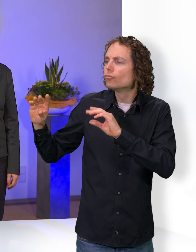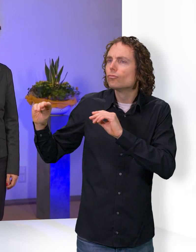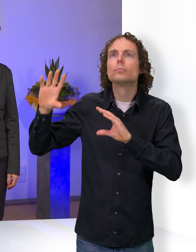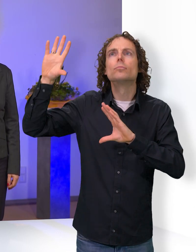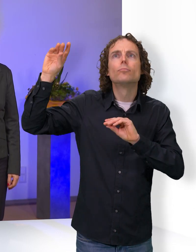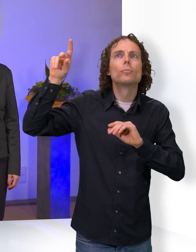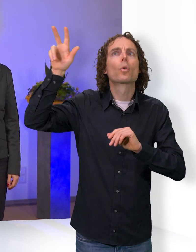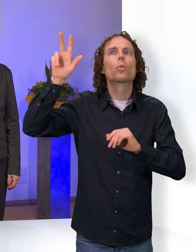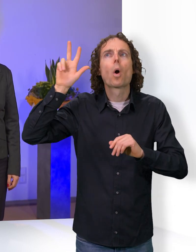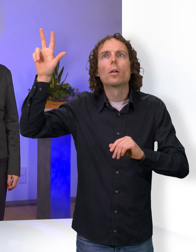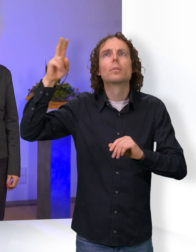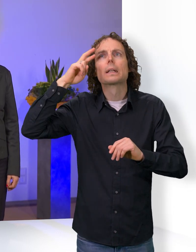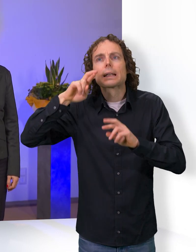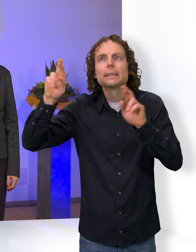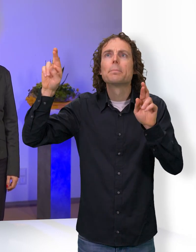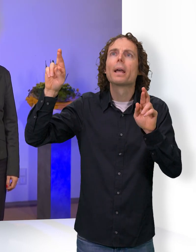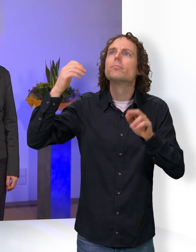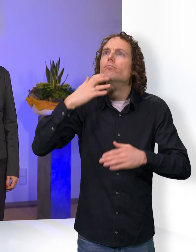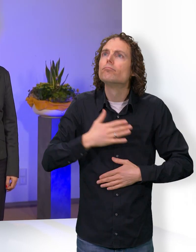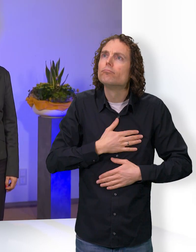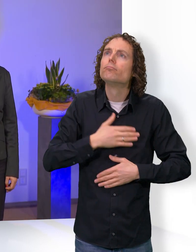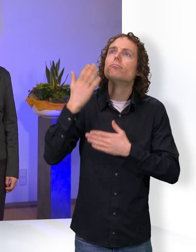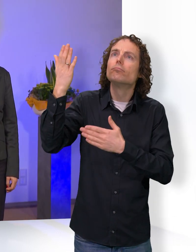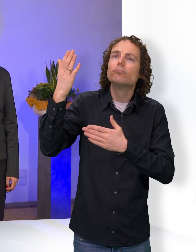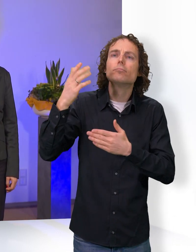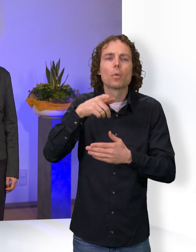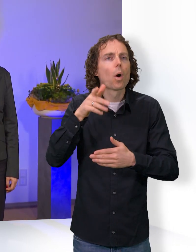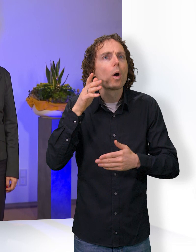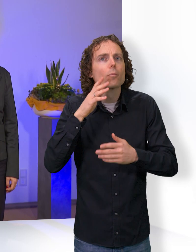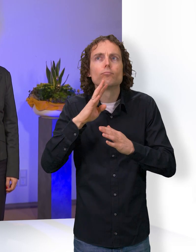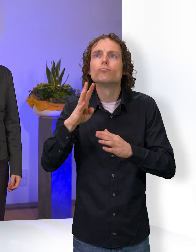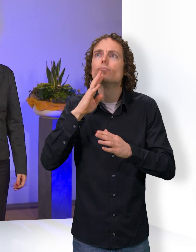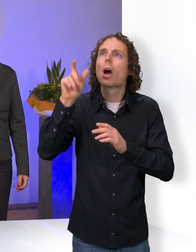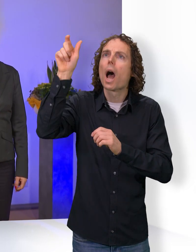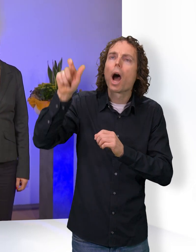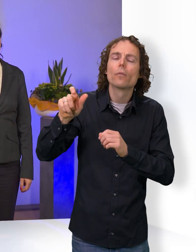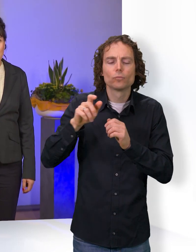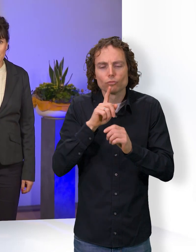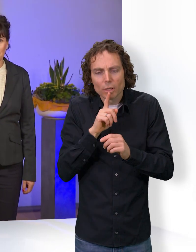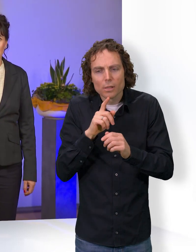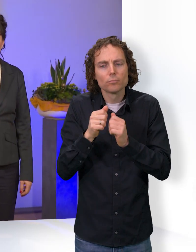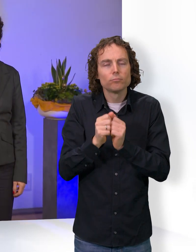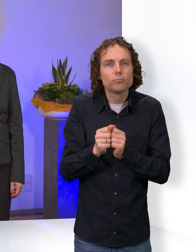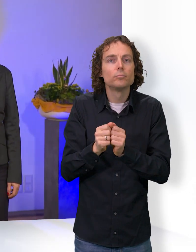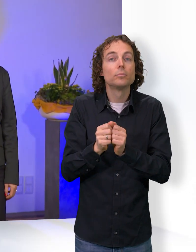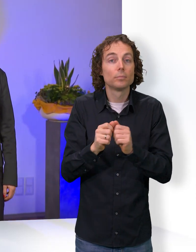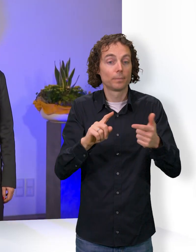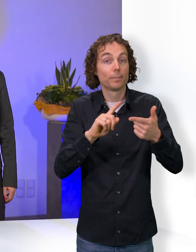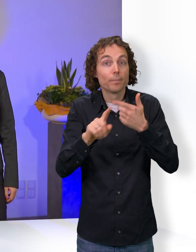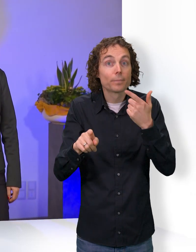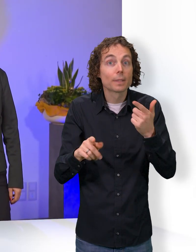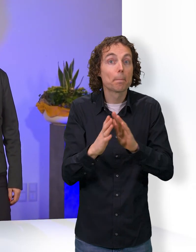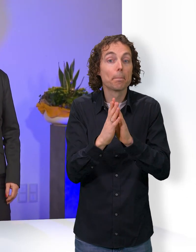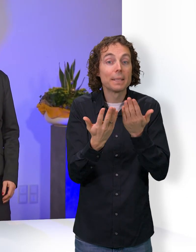Reden Sie und hören Sie zu, werden Sie still vor Gott. dann in der Bibel zu lesen.